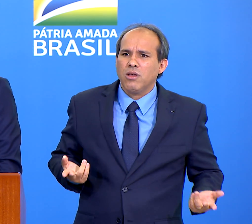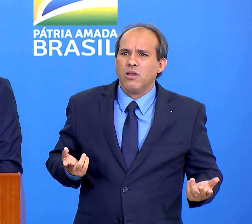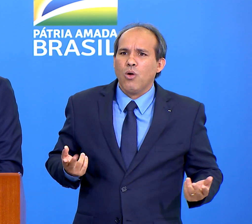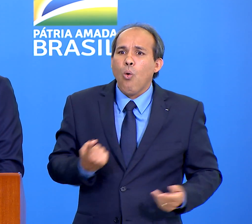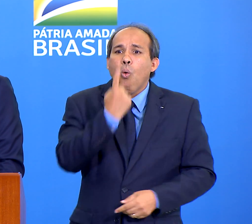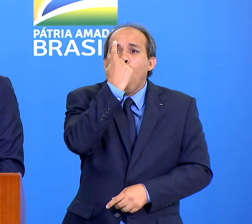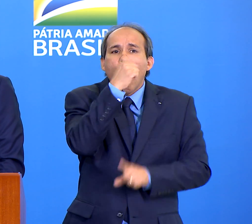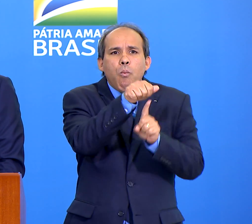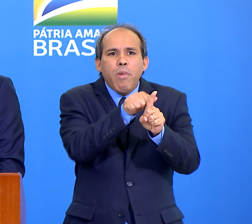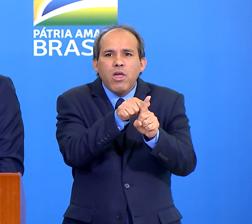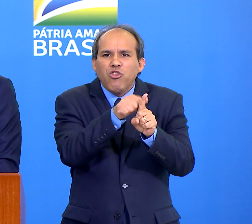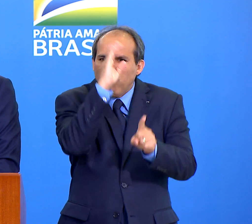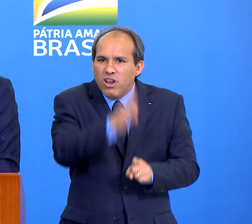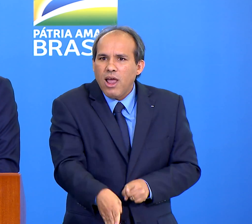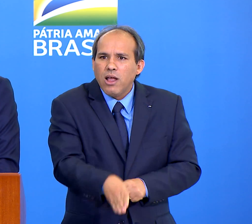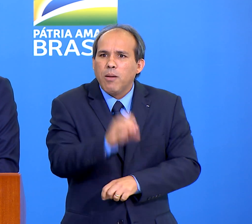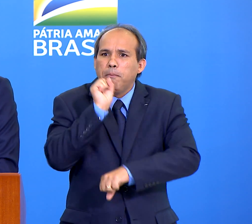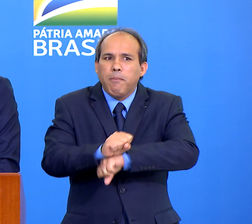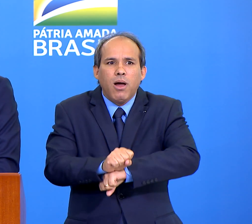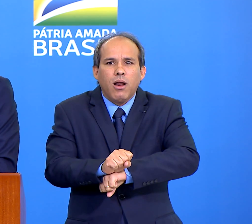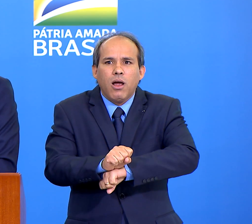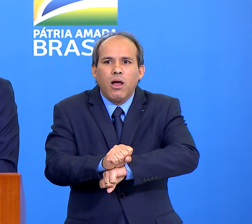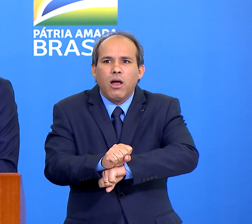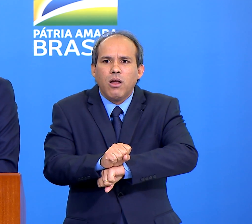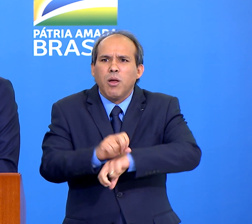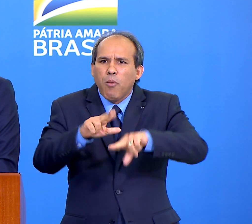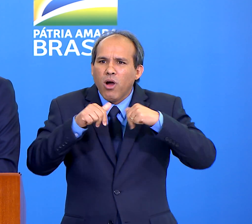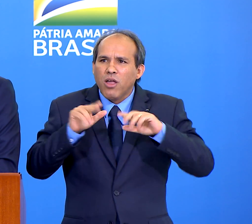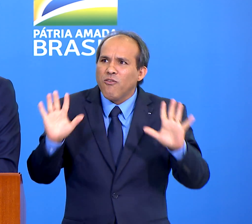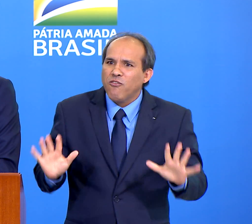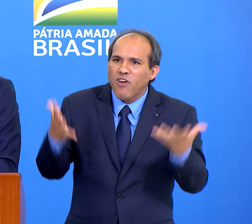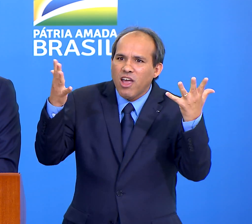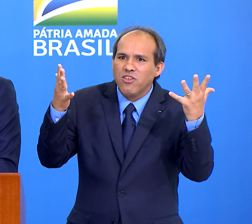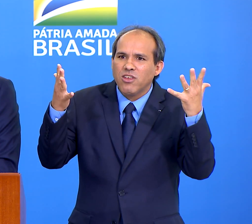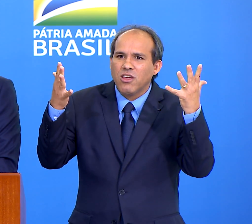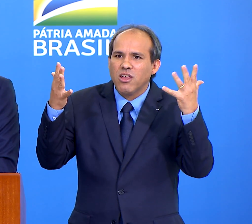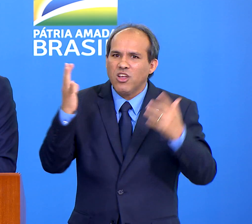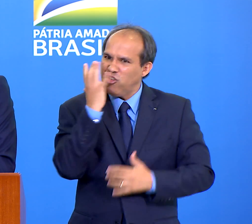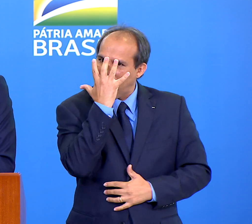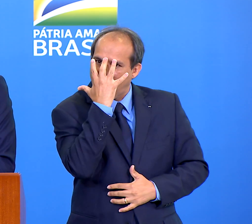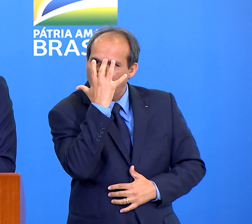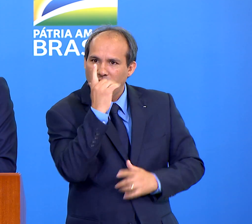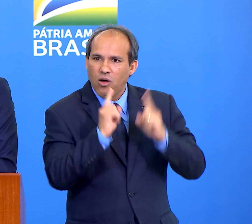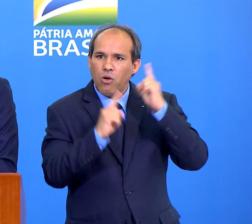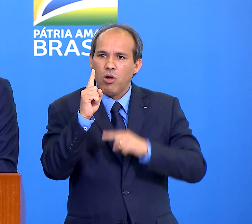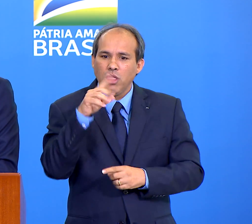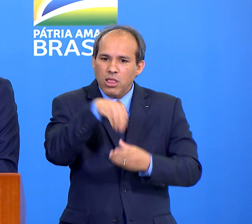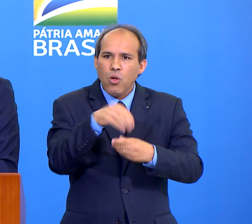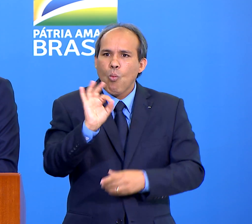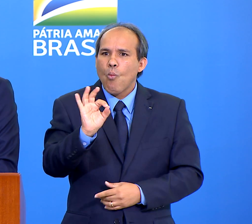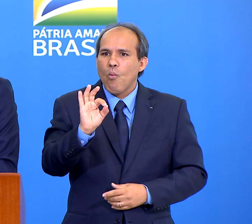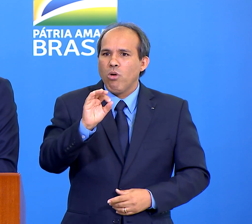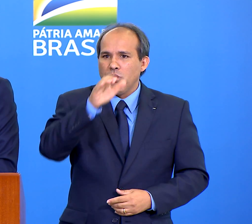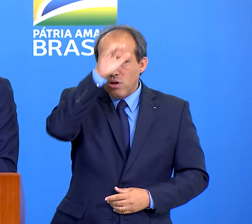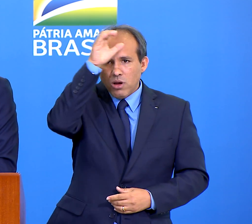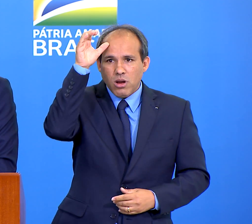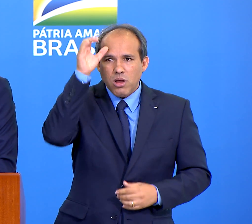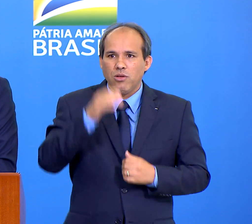ficar um mês parada para fazer carnaval e eu não tinha cliente